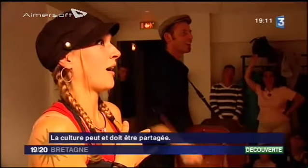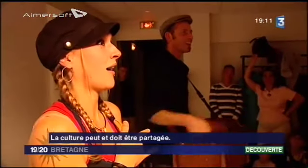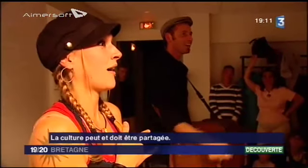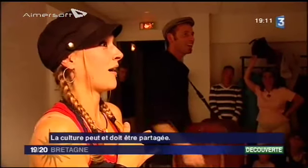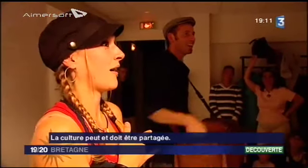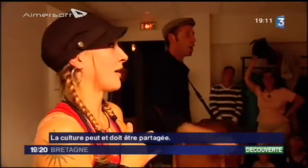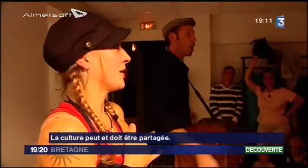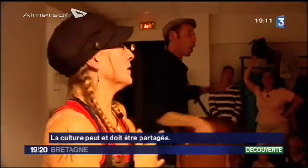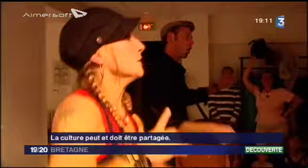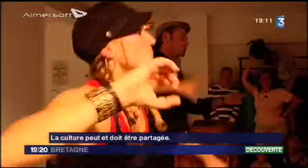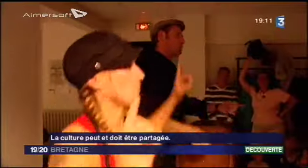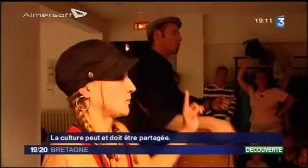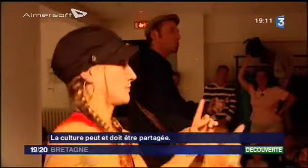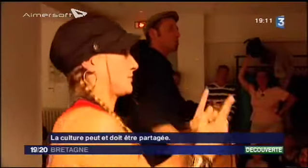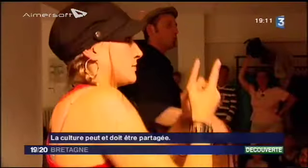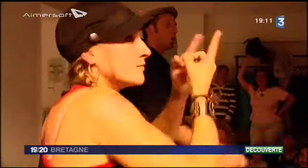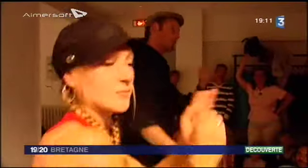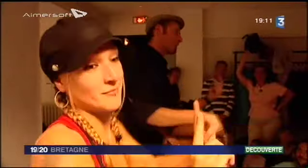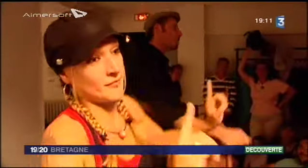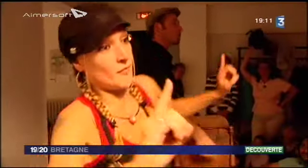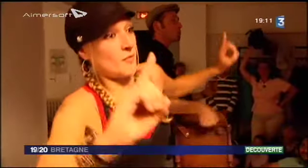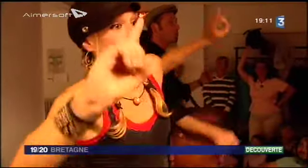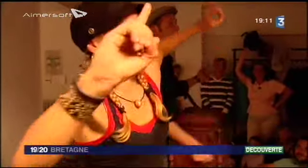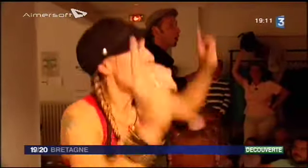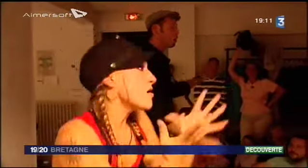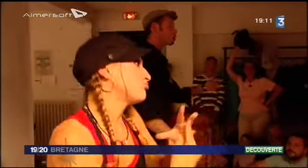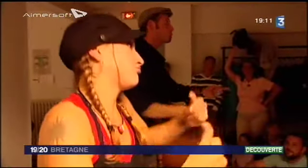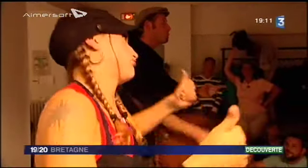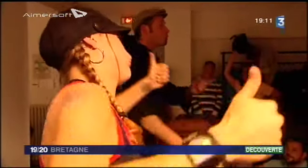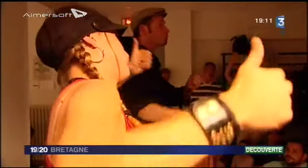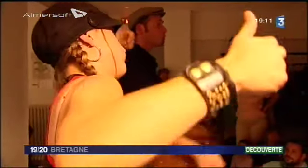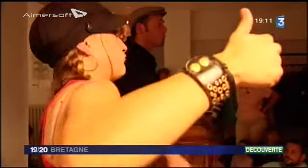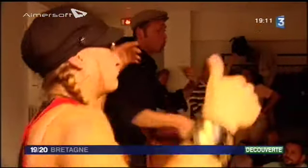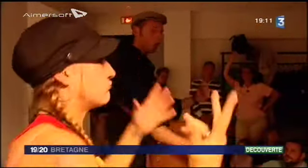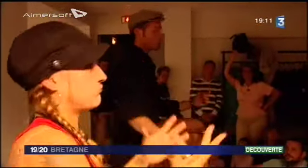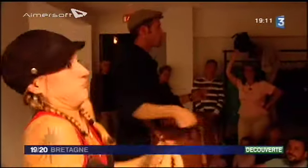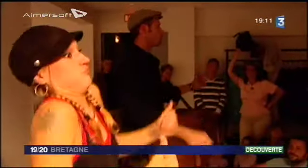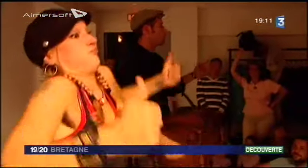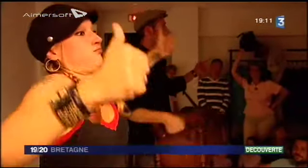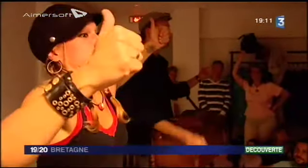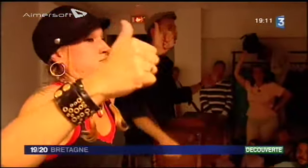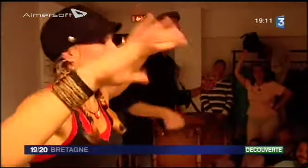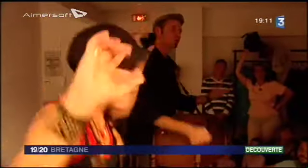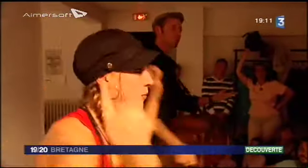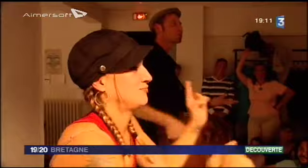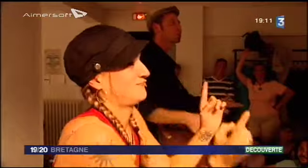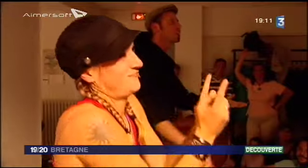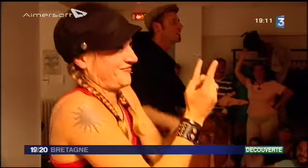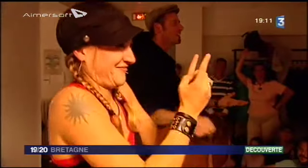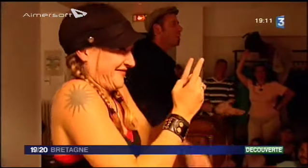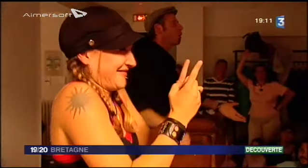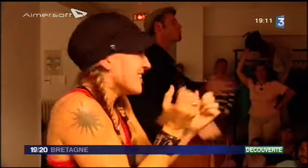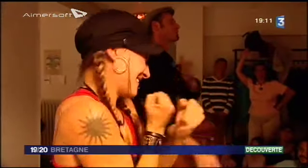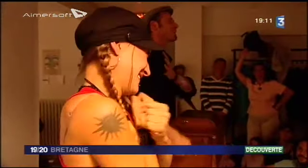doit être partagée. On s'est connu, on s'est reconnu, on s'est perdu de vue, on s'est retrouvé, on s'est